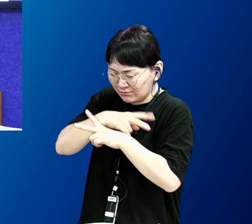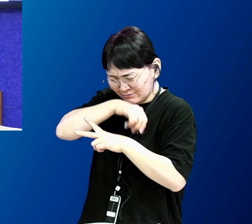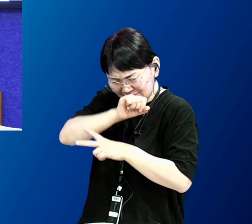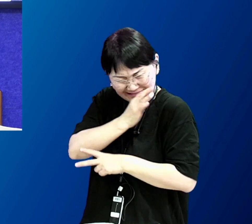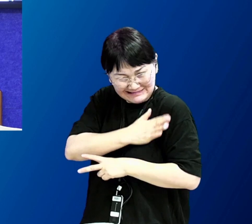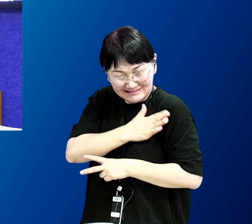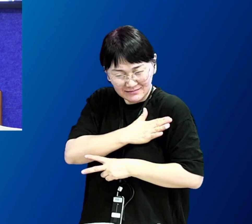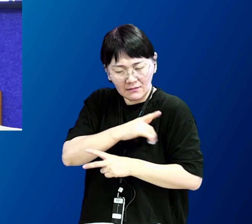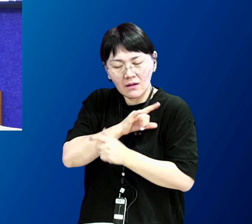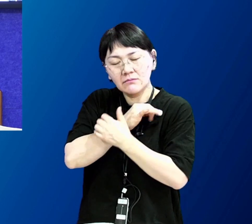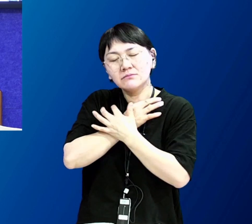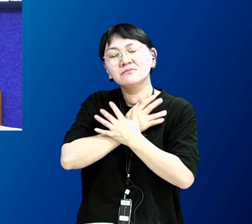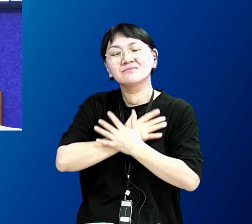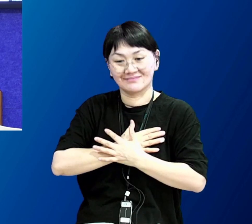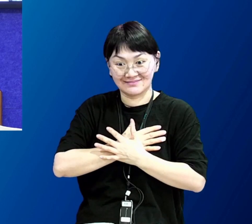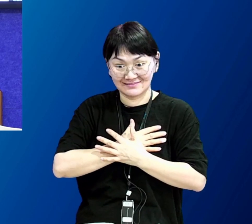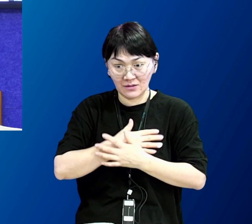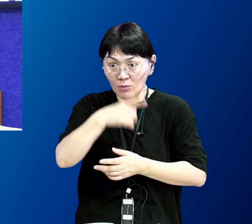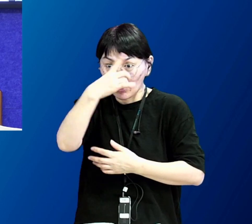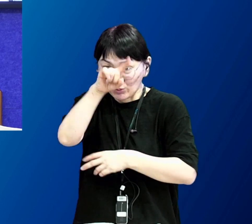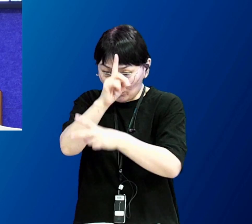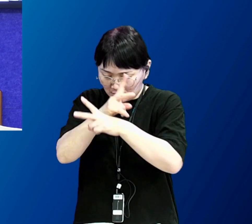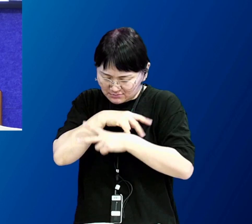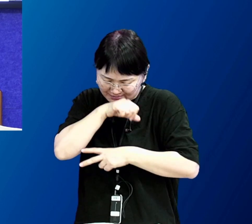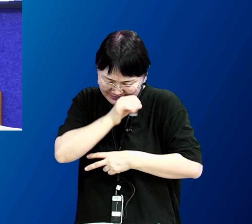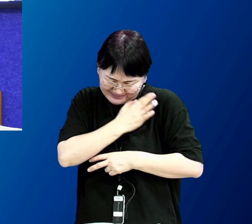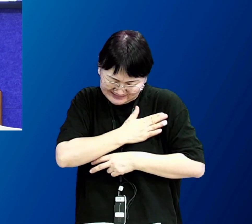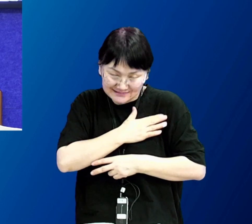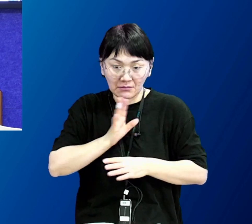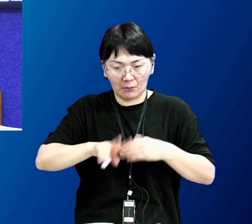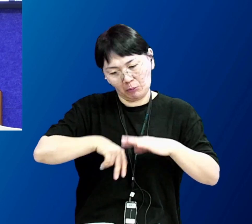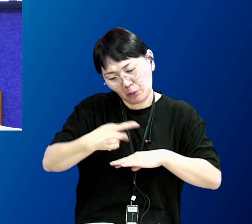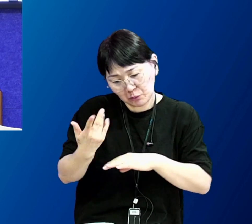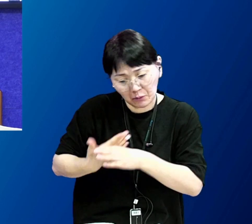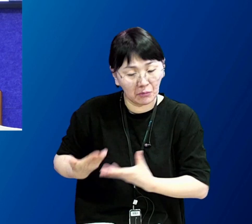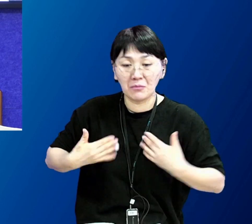тэднийг бүдрүүлэх зүйлч байдаггүй.